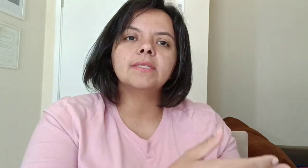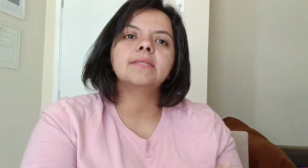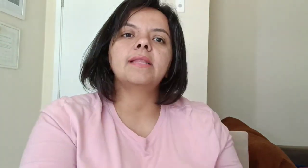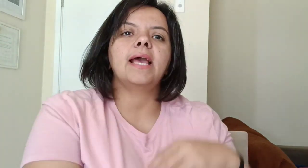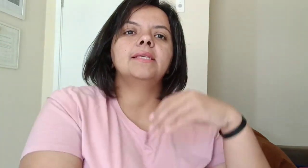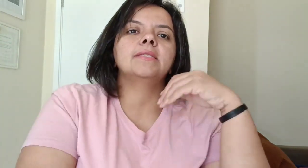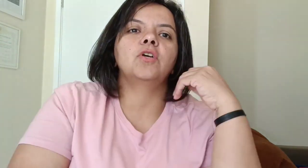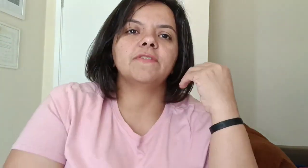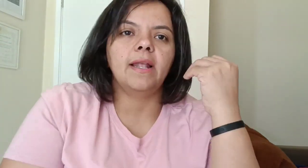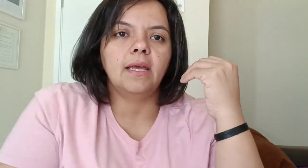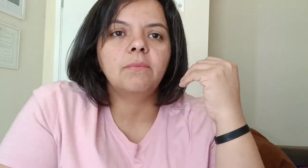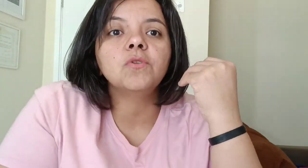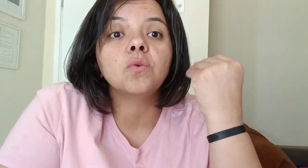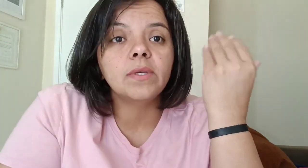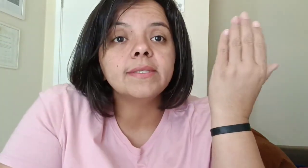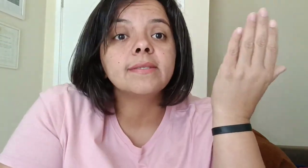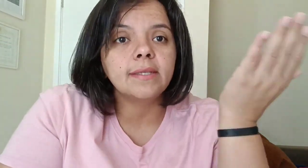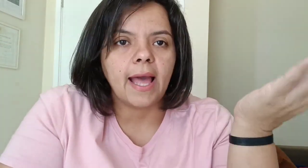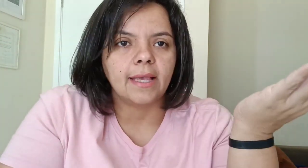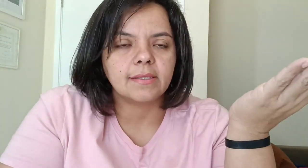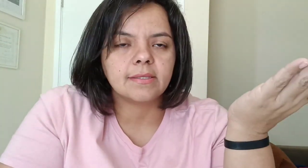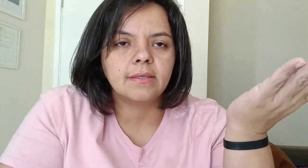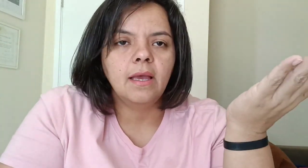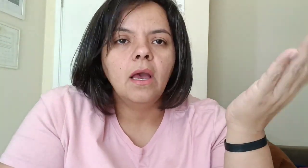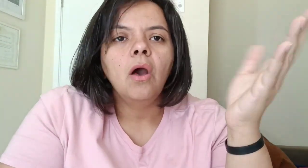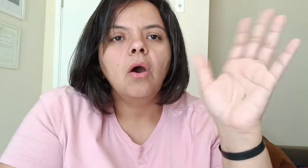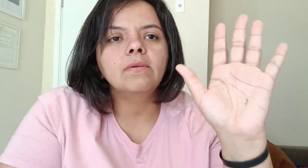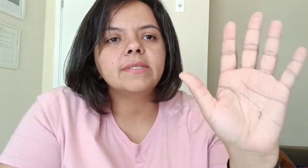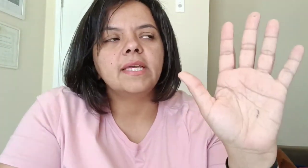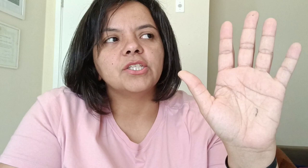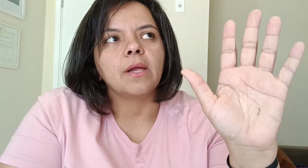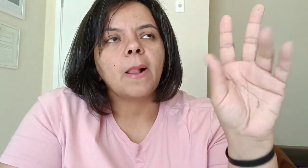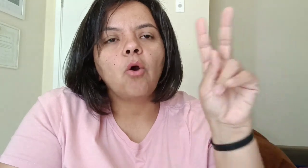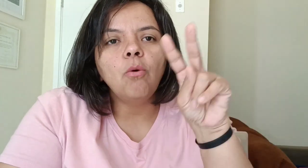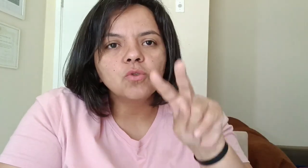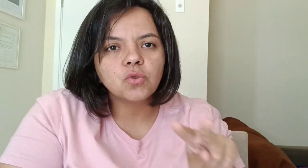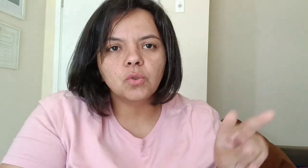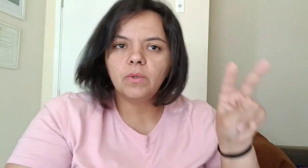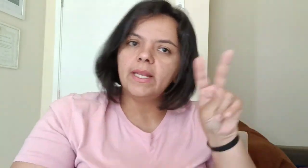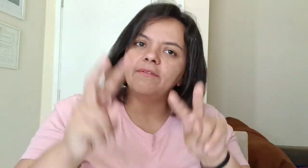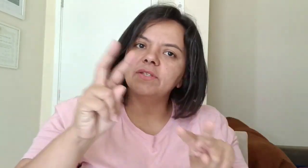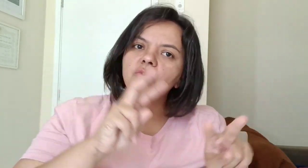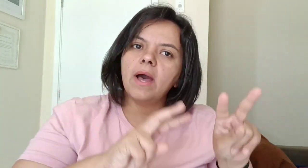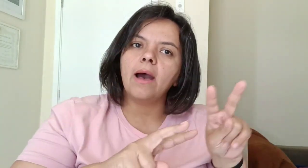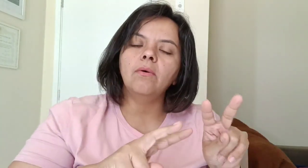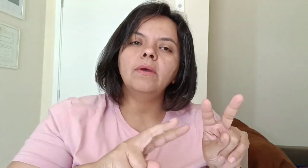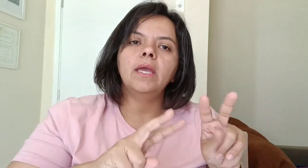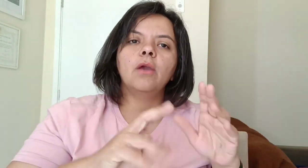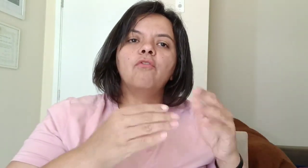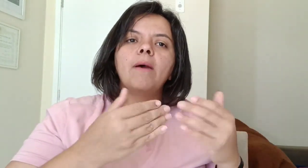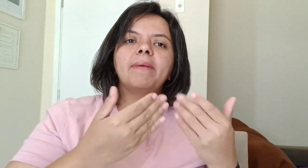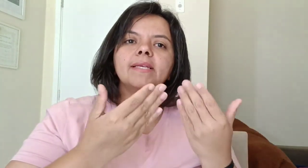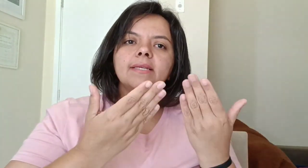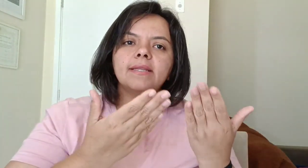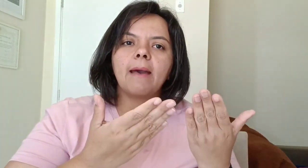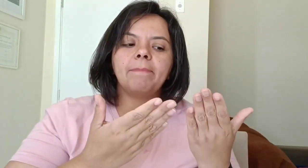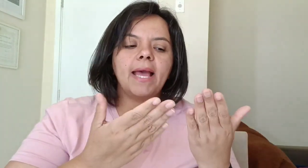de sinais, nós falamos os sinais. Ou seja, como o surdo ele é visual, eu vou apresentar para